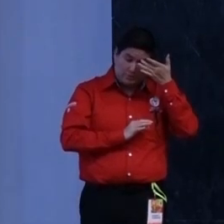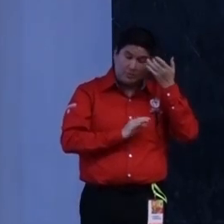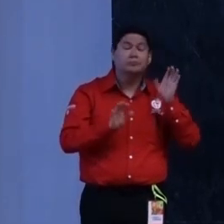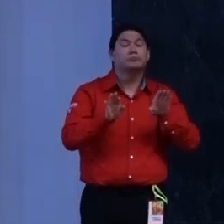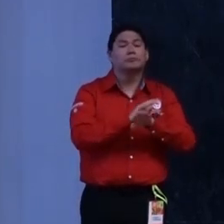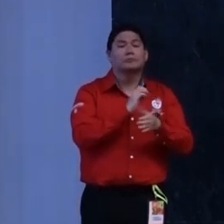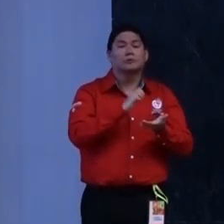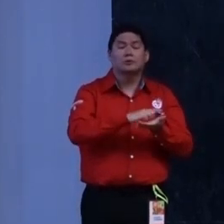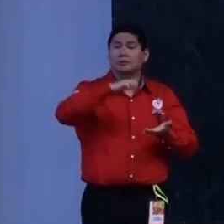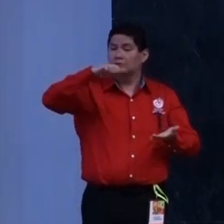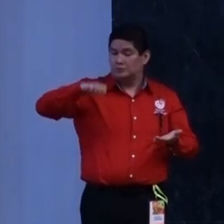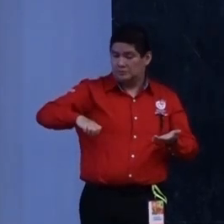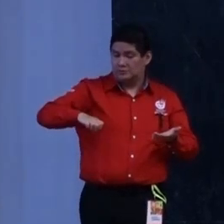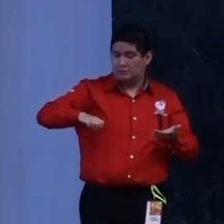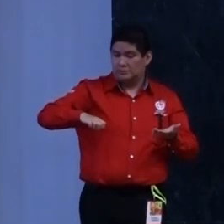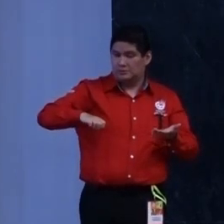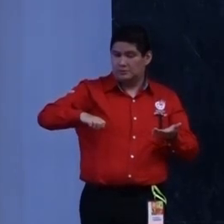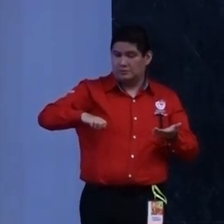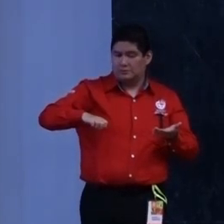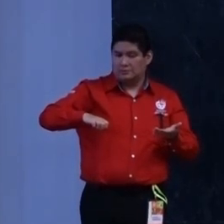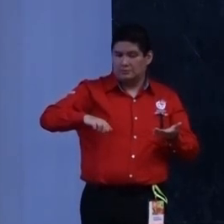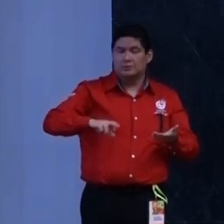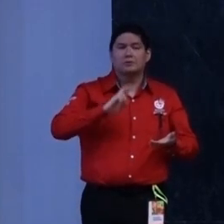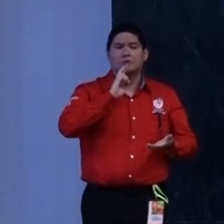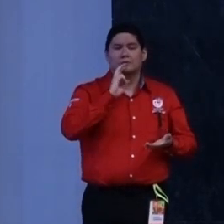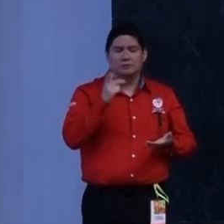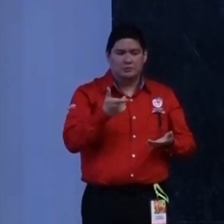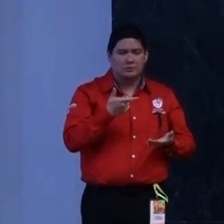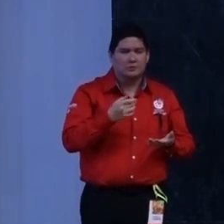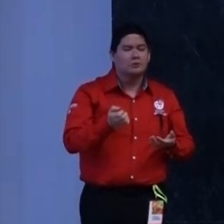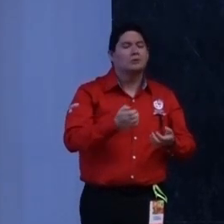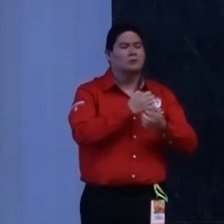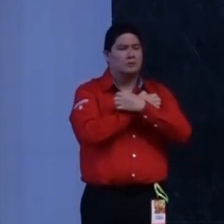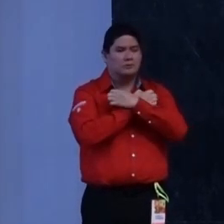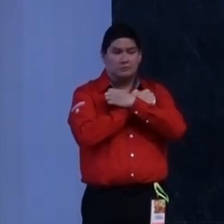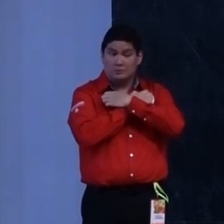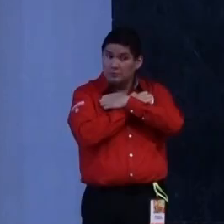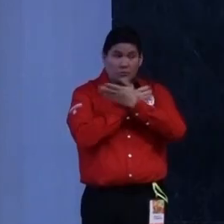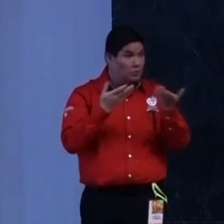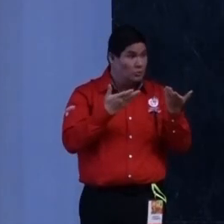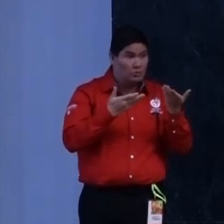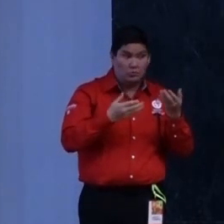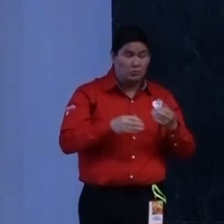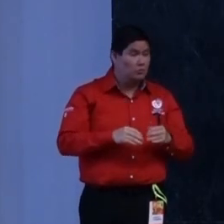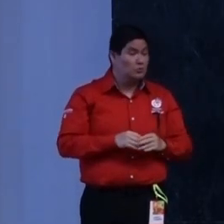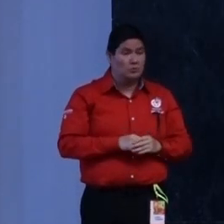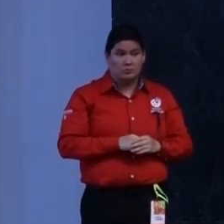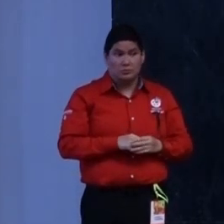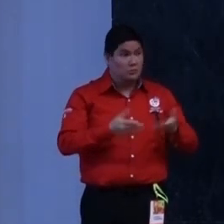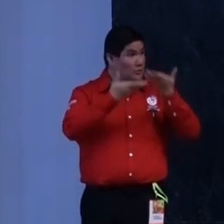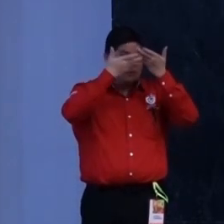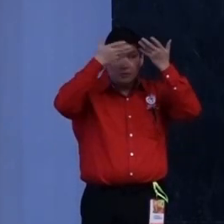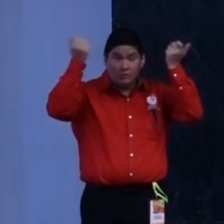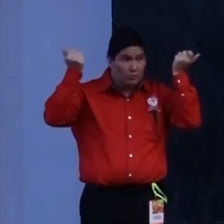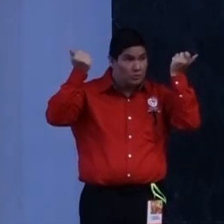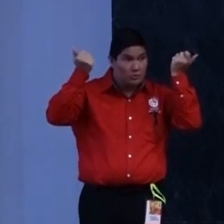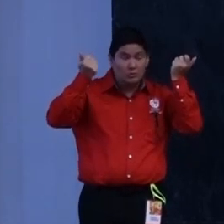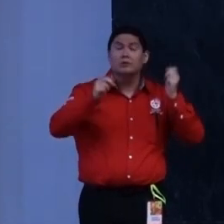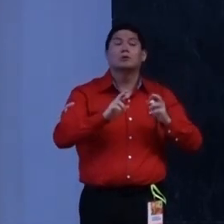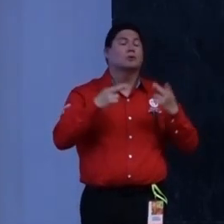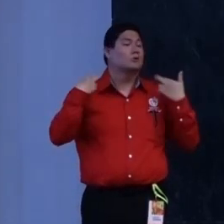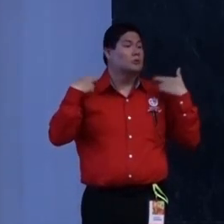Por ejemplo, la mejor escuela privada no sabe entender el caso. Los